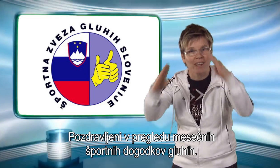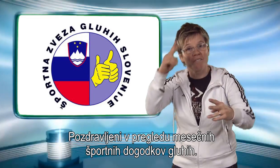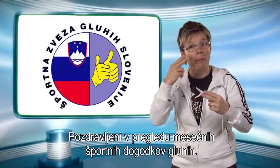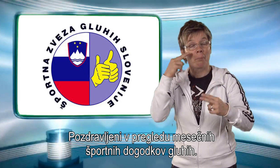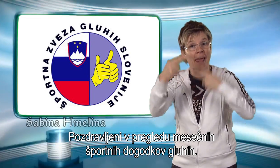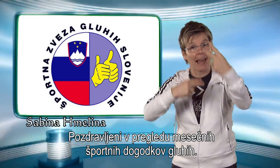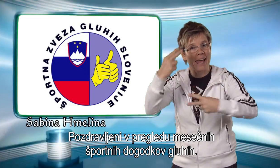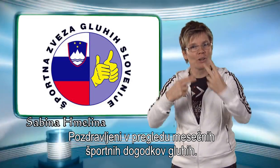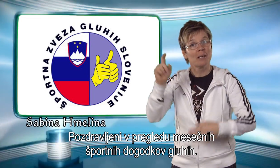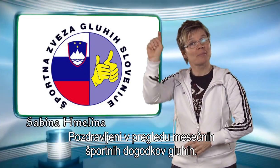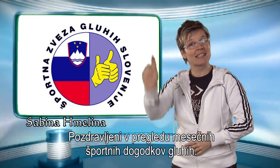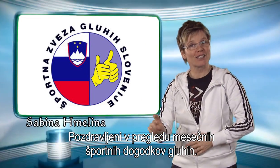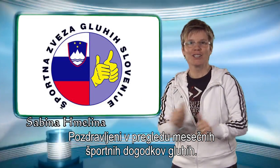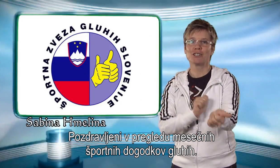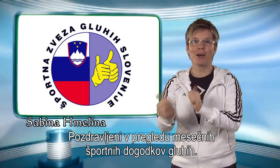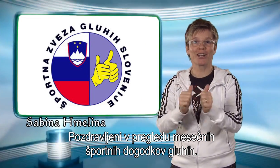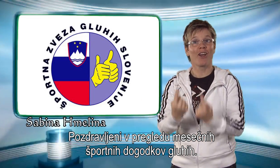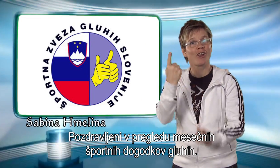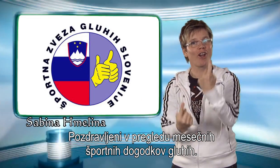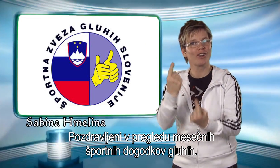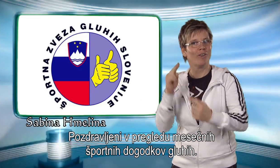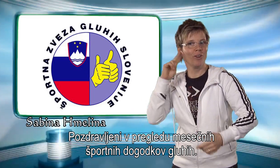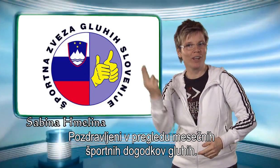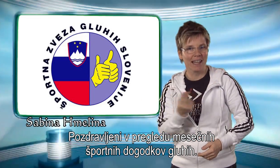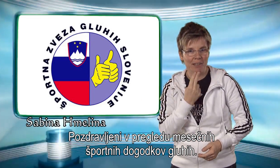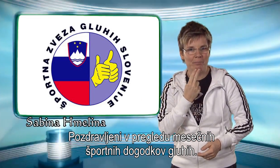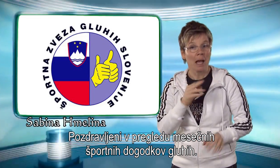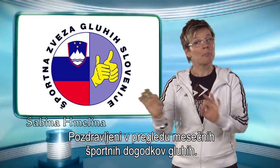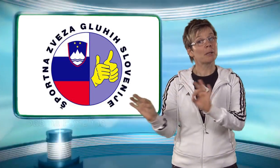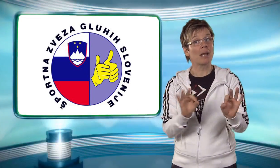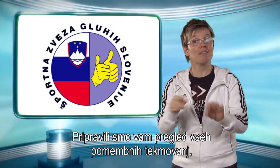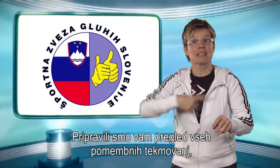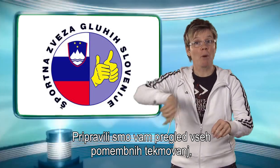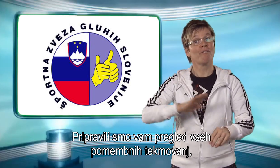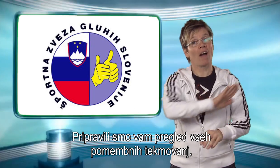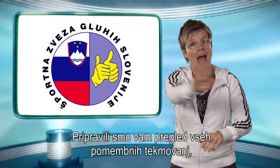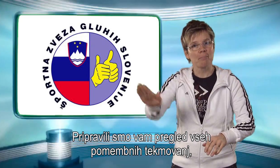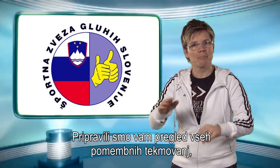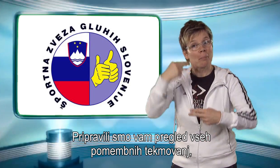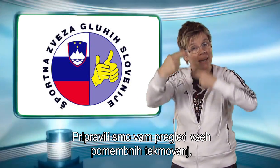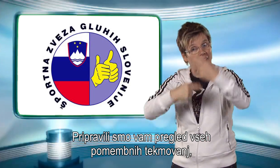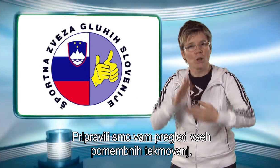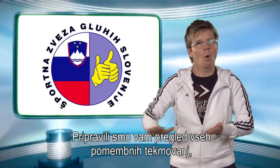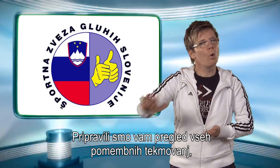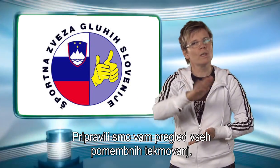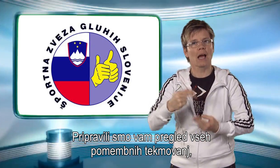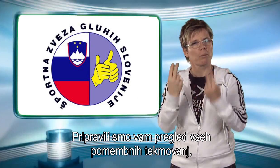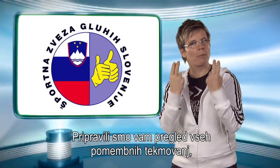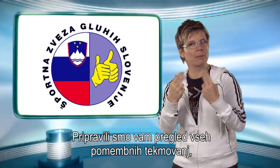Pozdravljeni v pregledu mesečnih športnih dogodkov gluhih. Pripravili smo vam pregled vseh pomembnih tekmovanj, zato